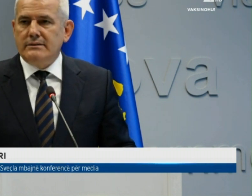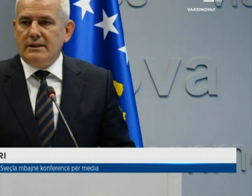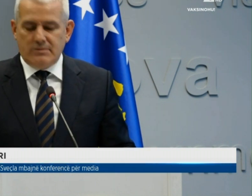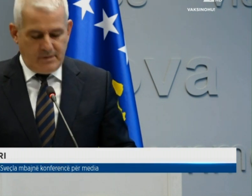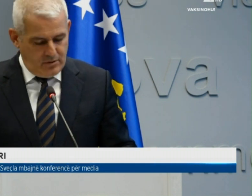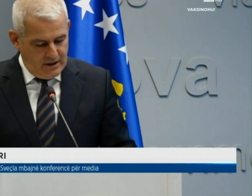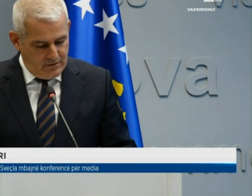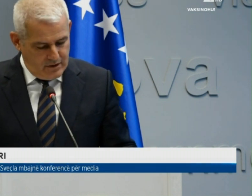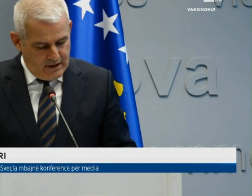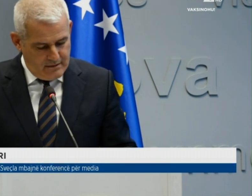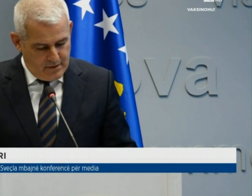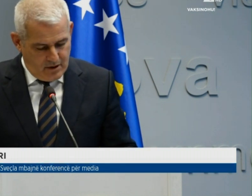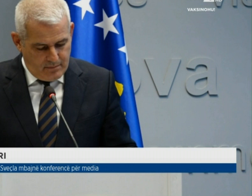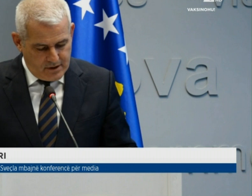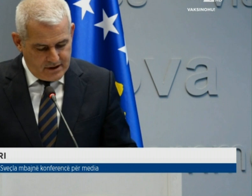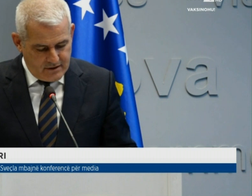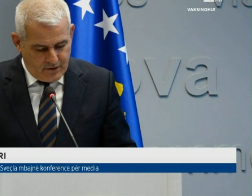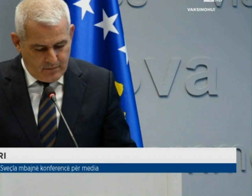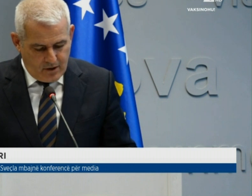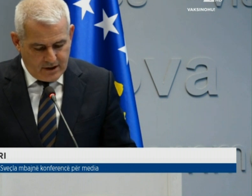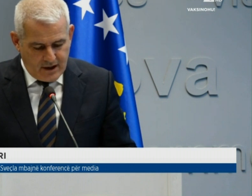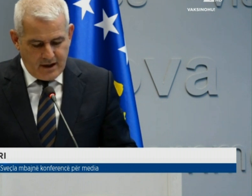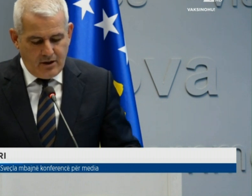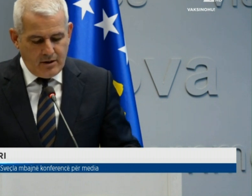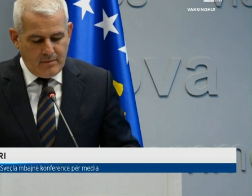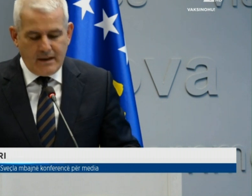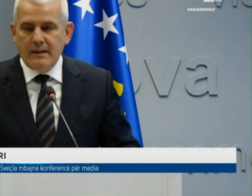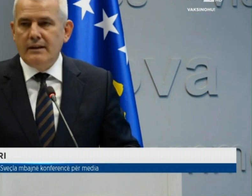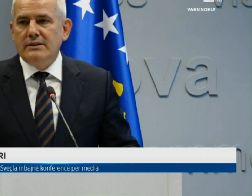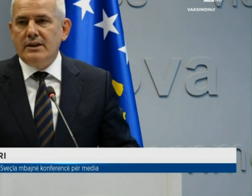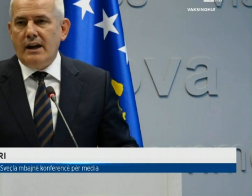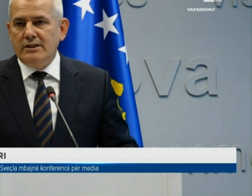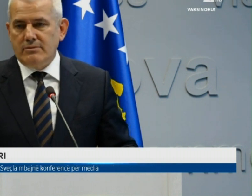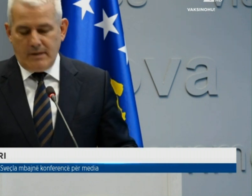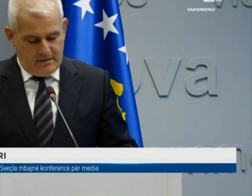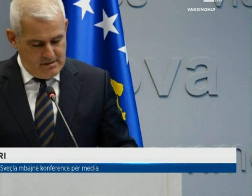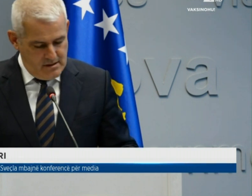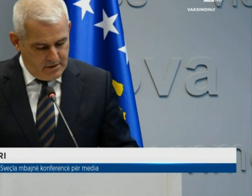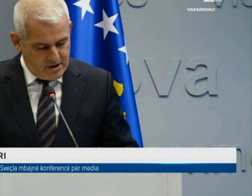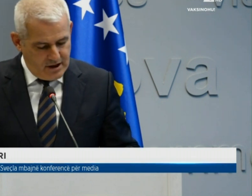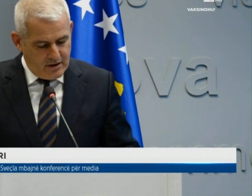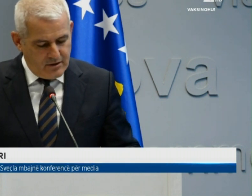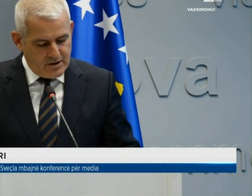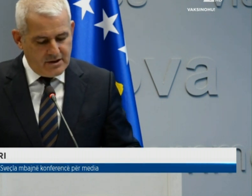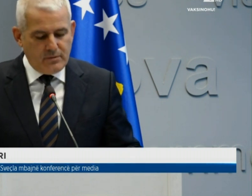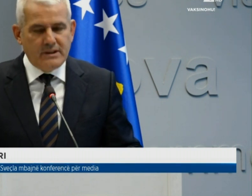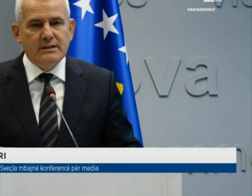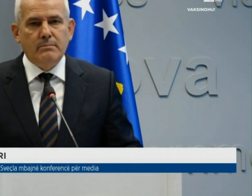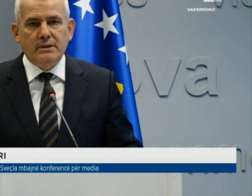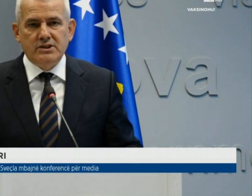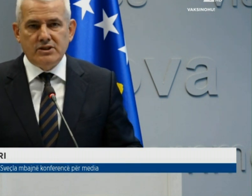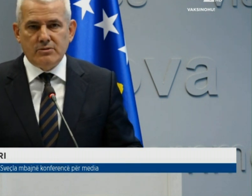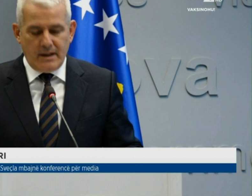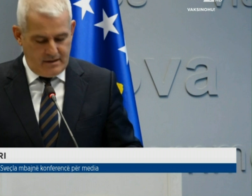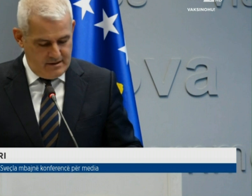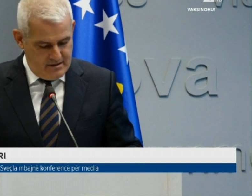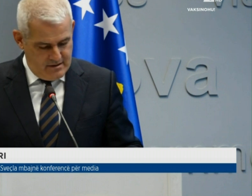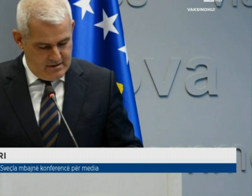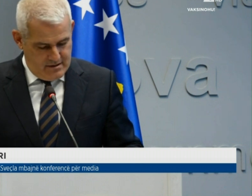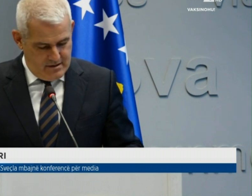ata tashmë janë duke përhapur dezinformata dhe lajme të rrënjshme përsa i takon sigurisë së